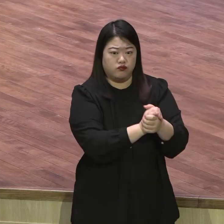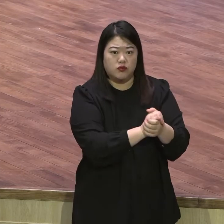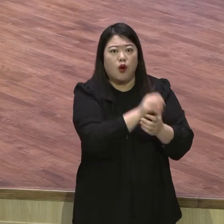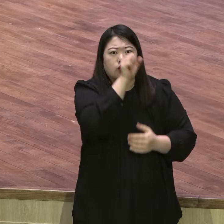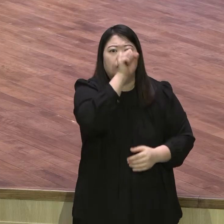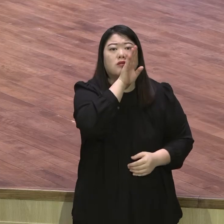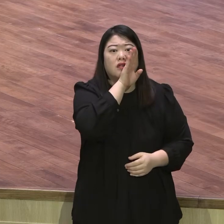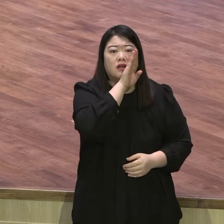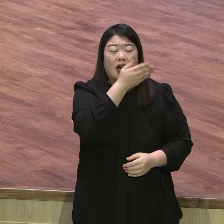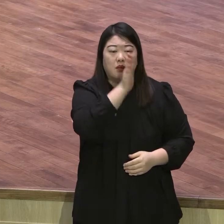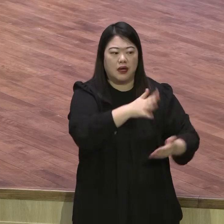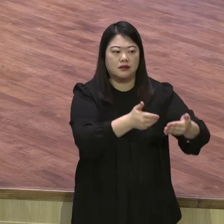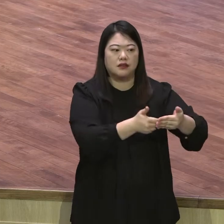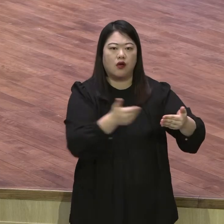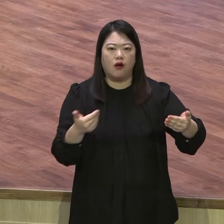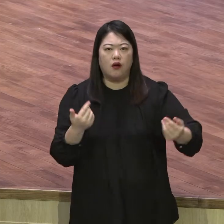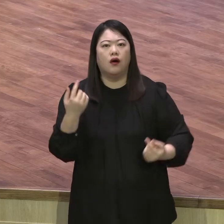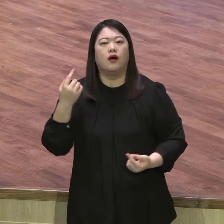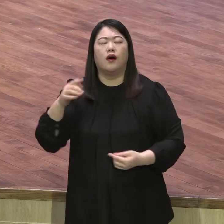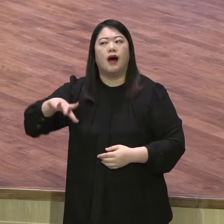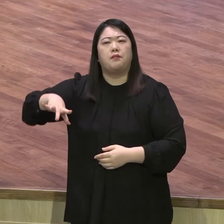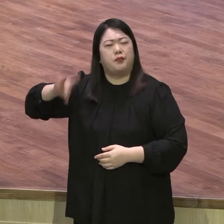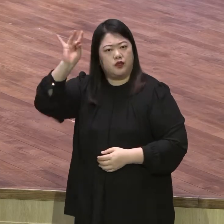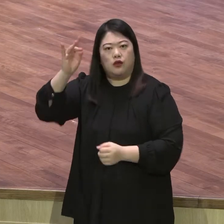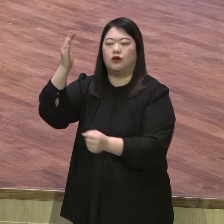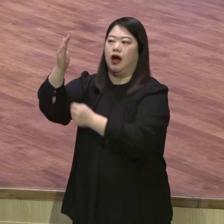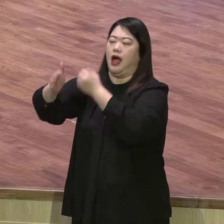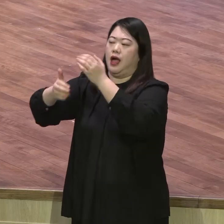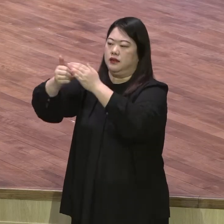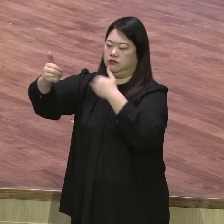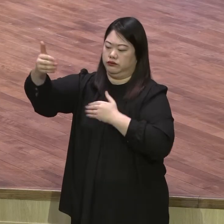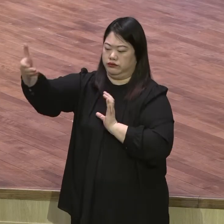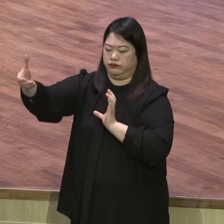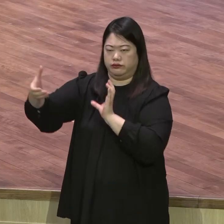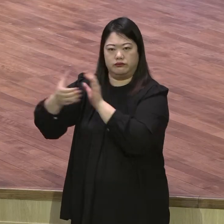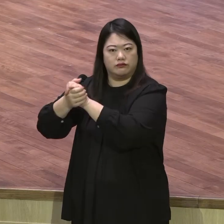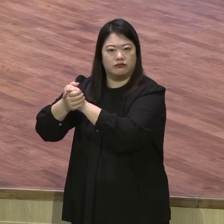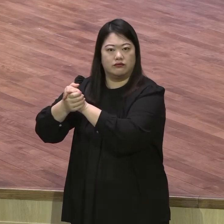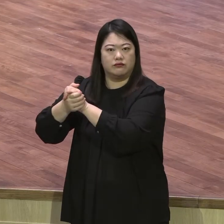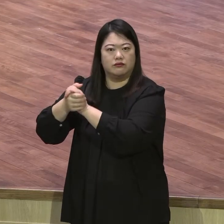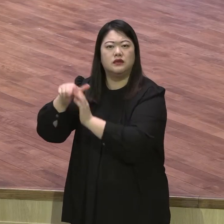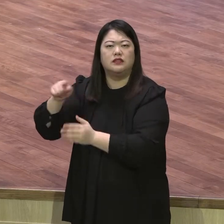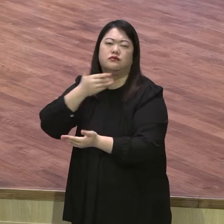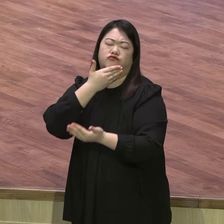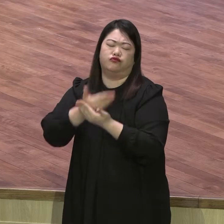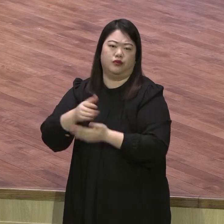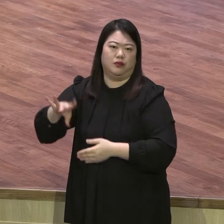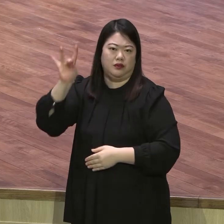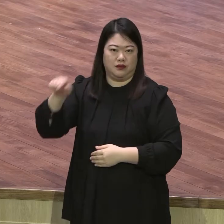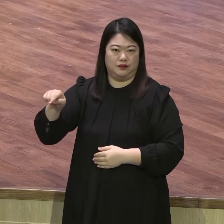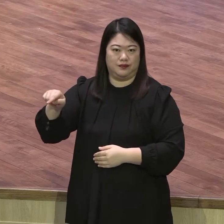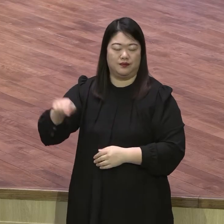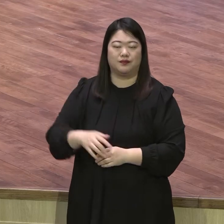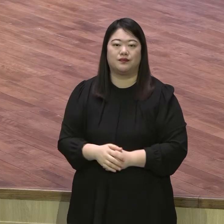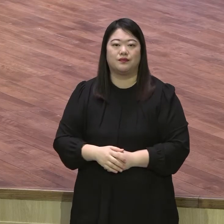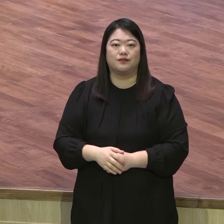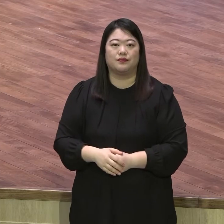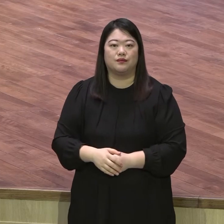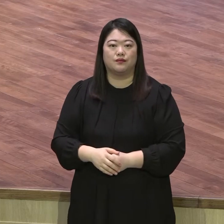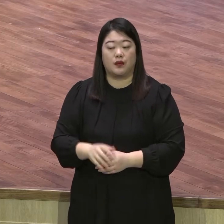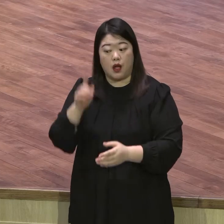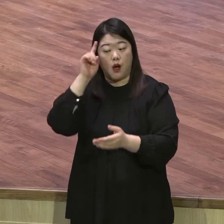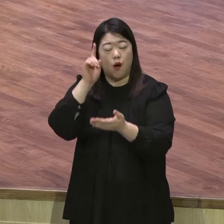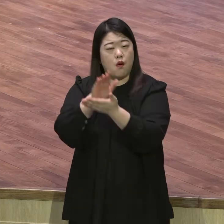관계를 화해시키는 이 관계, 화평하는 자의 삶, 오늘 본문에 나타난 화평하게 하는 자의 삶의